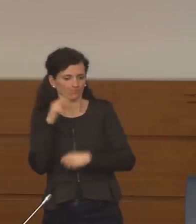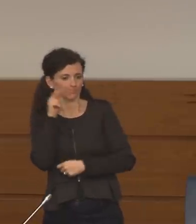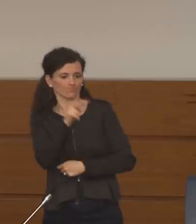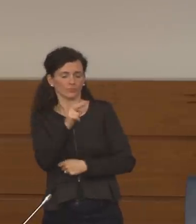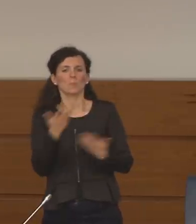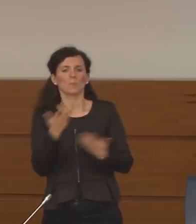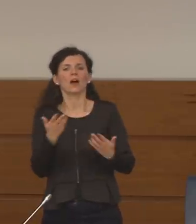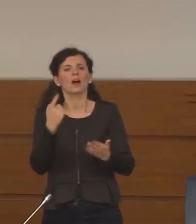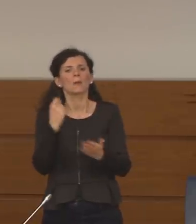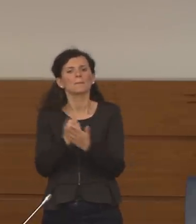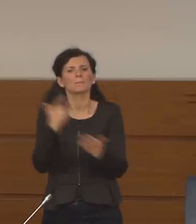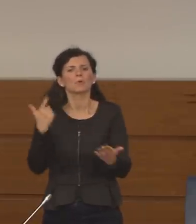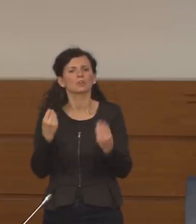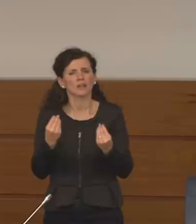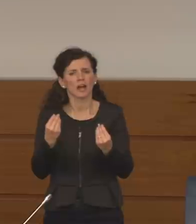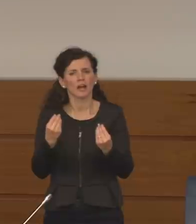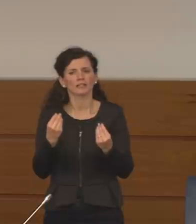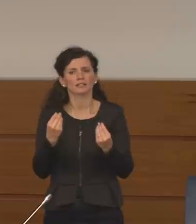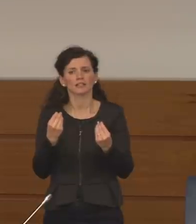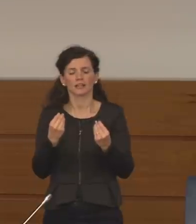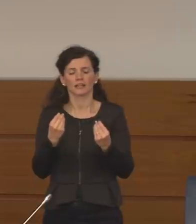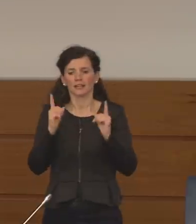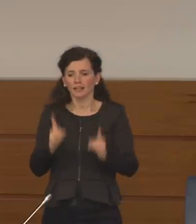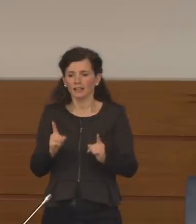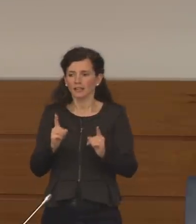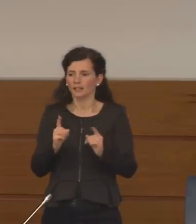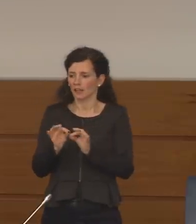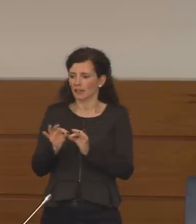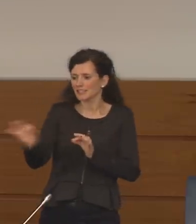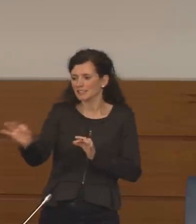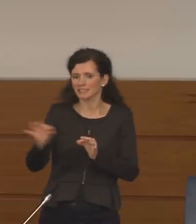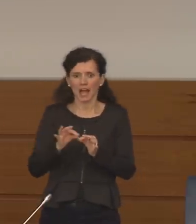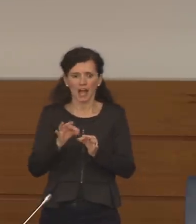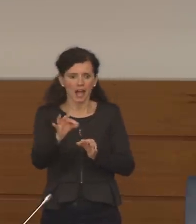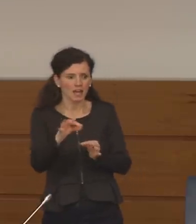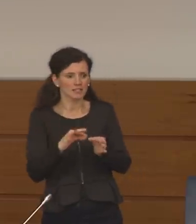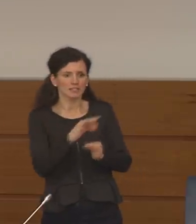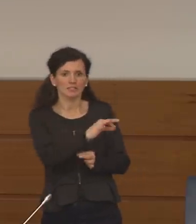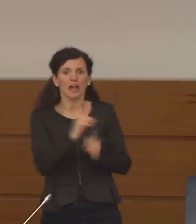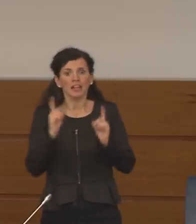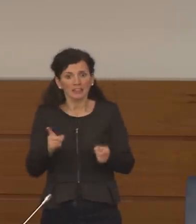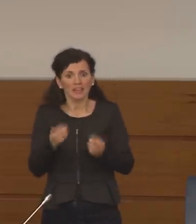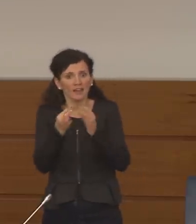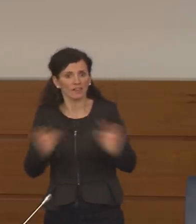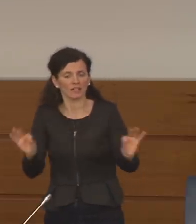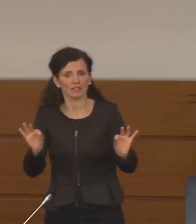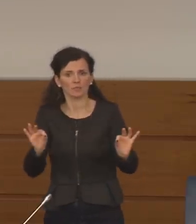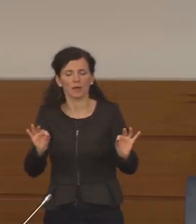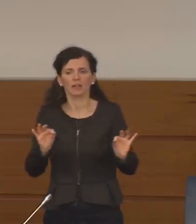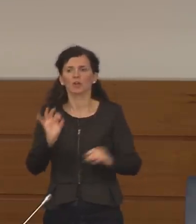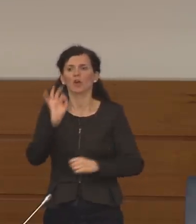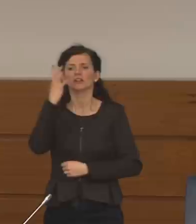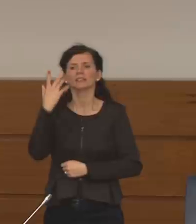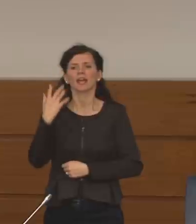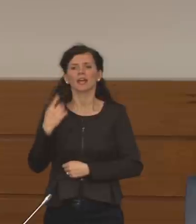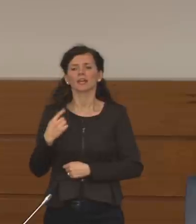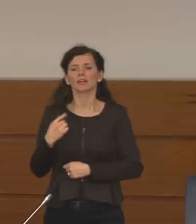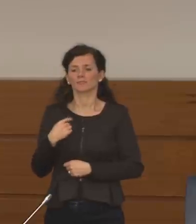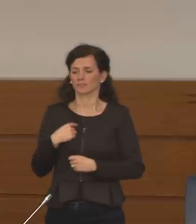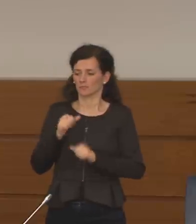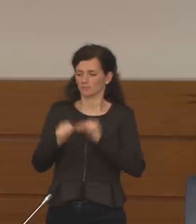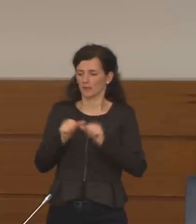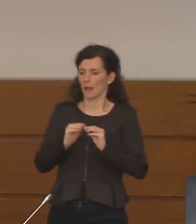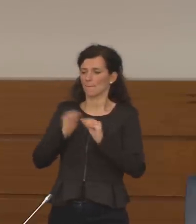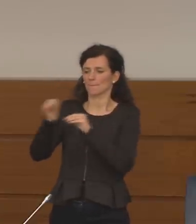essenziale che comunque le misure di distanziamento vanno mantenute non è che se uno si sposta questo tema cambia